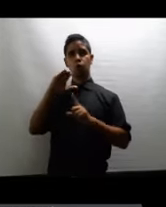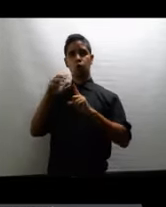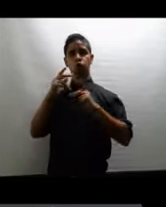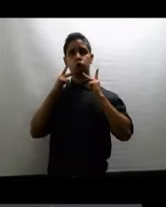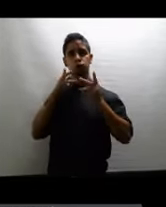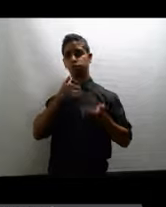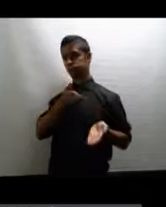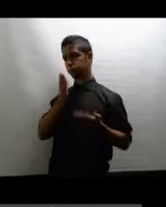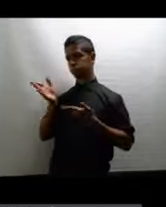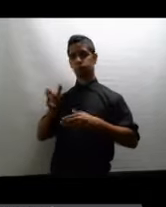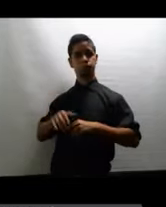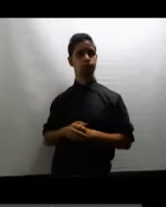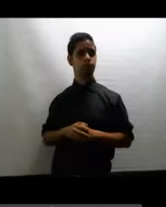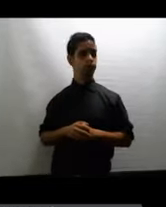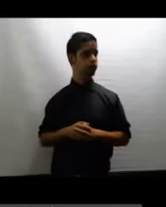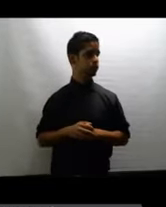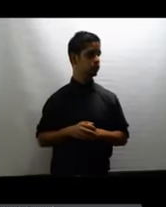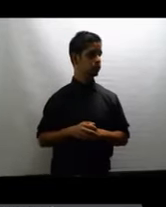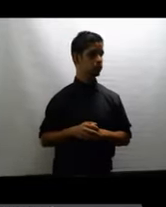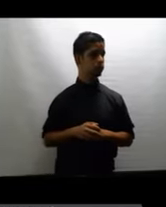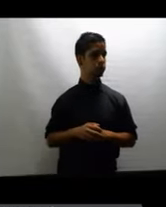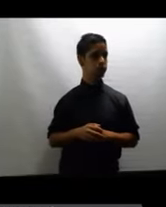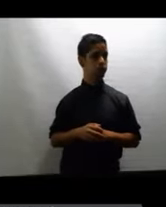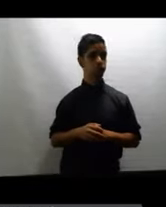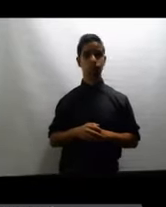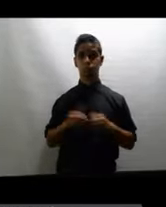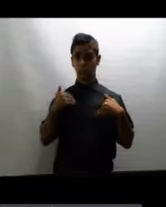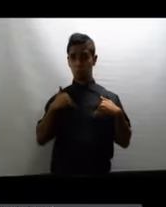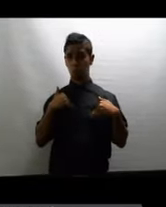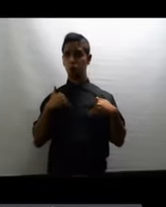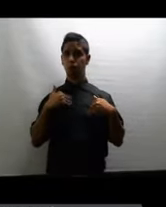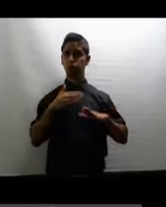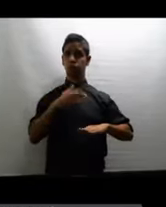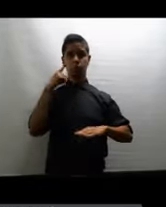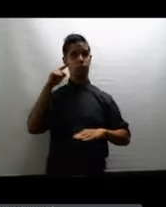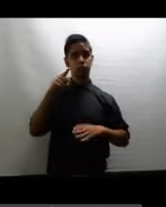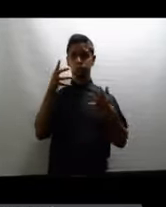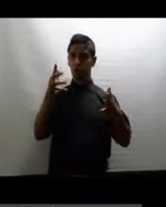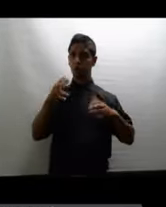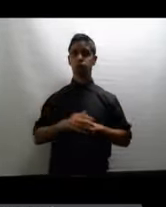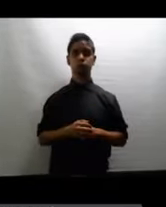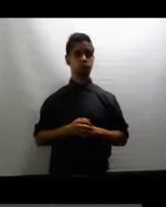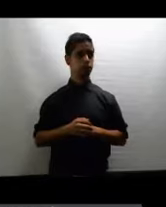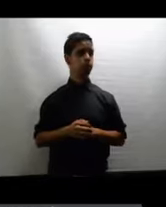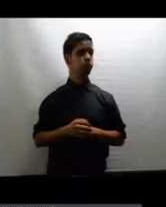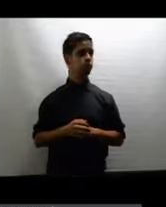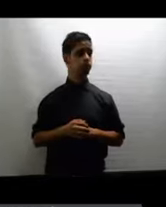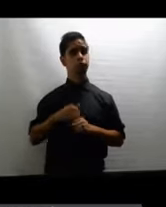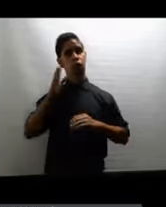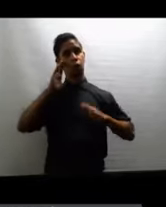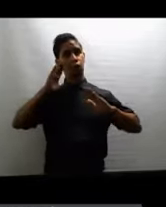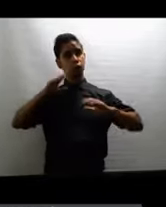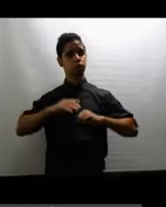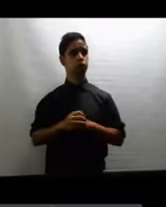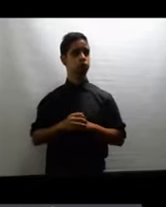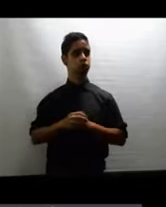Cultura Popular. Muy bien, no te voy a decir. Ya tenemos hasta una cancioncita casi. Casi. Hola. Estamos en una